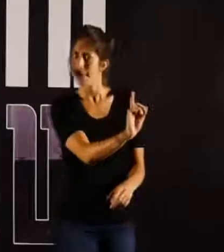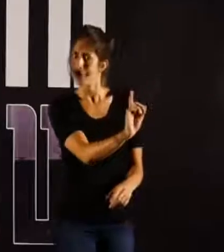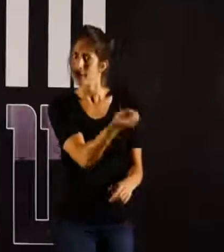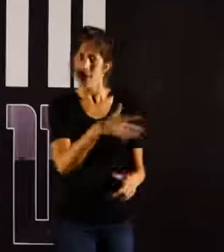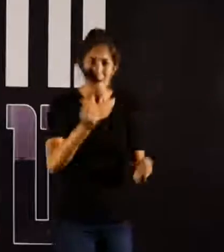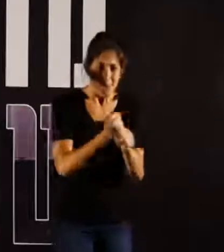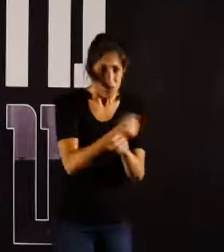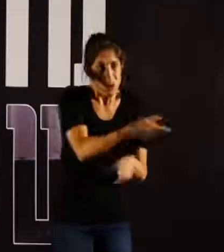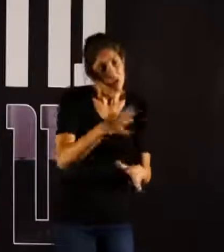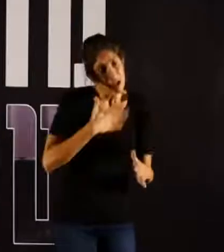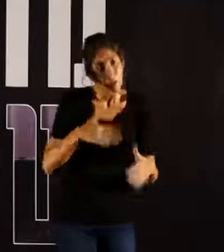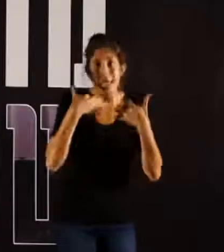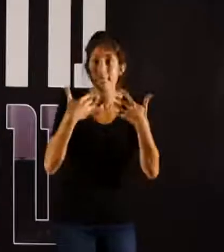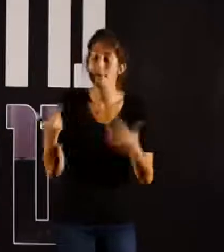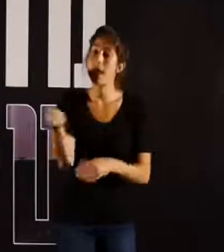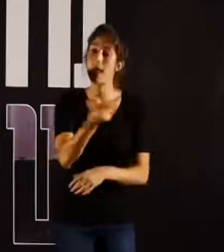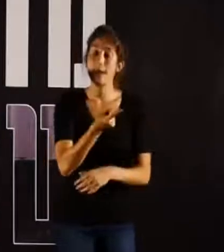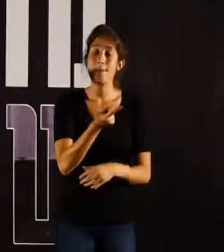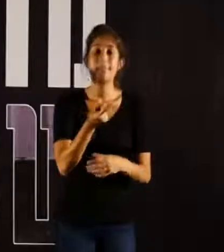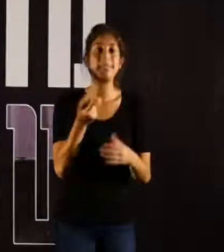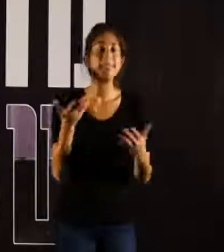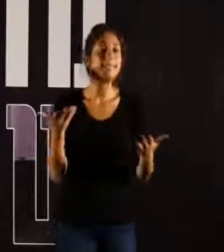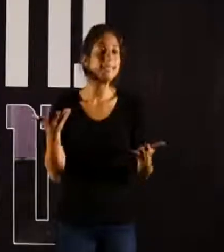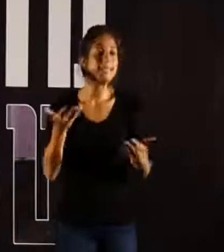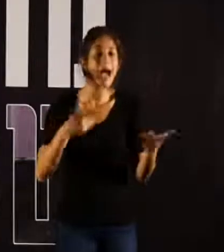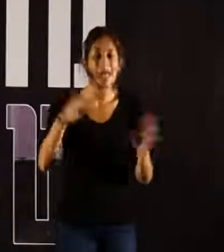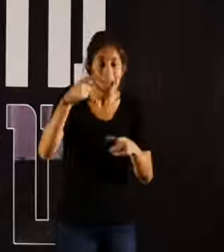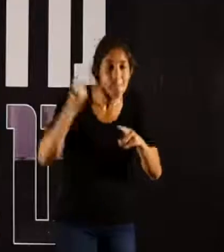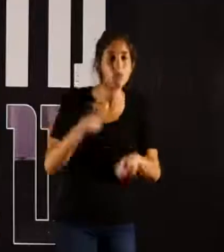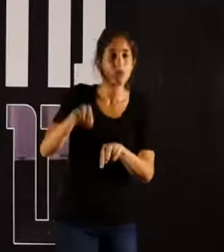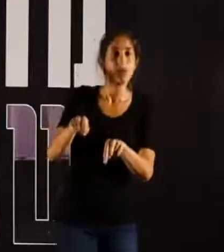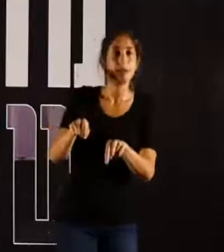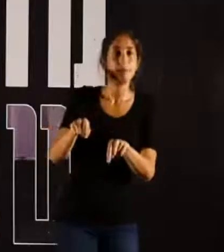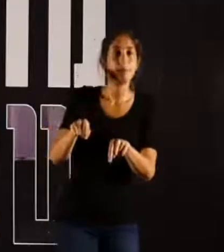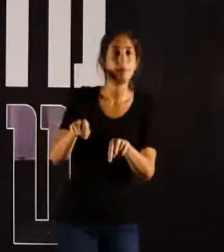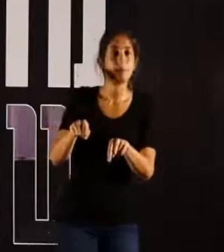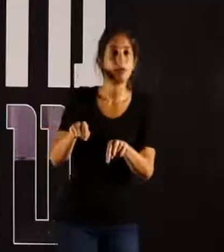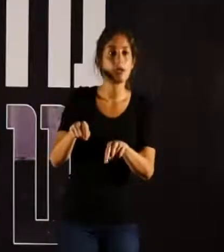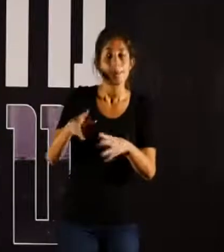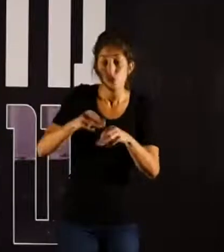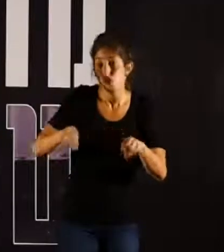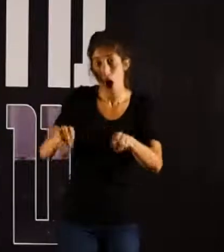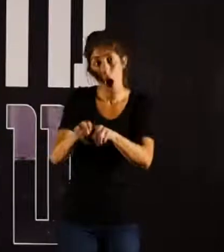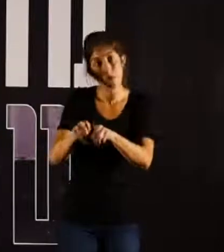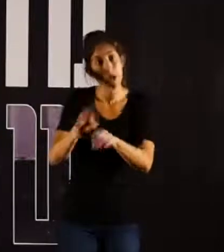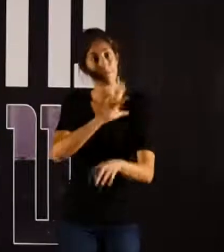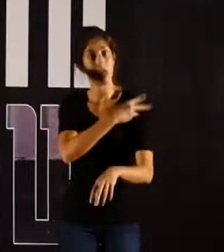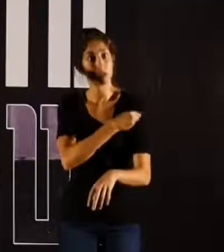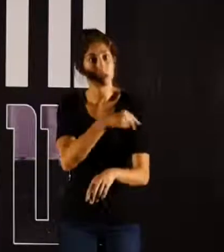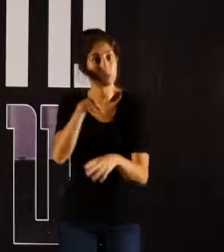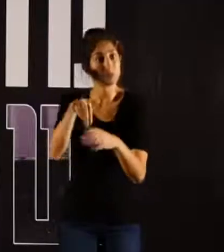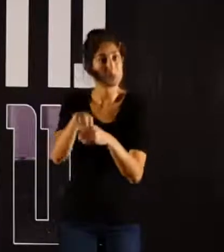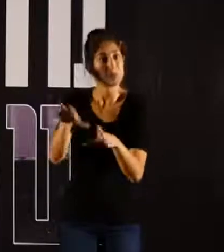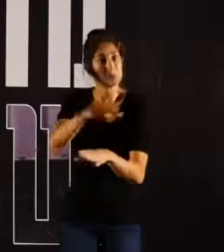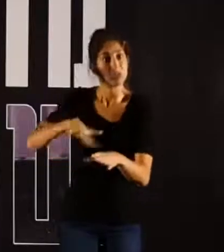והפעילות הזאת שאני רוצה לספר לכם עליה, היא הייתה בדיוק זאת. משפחה של פלסטינים